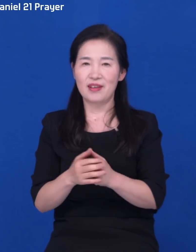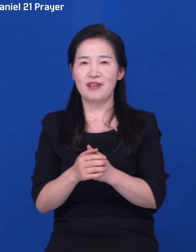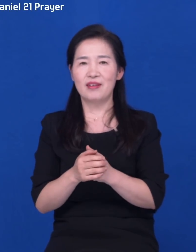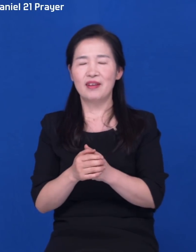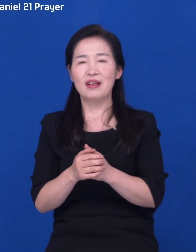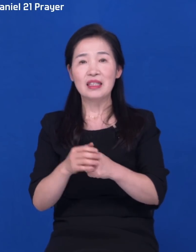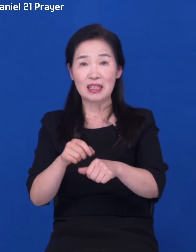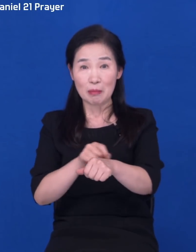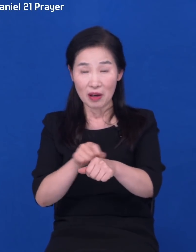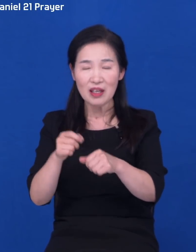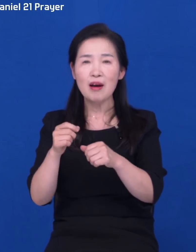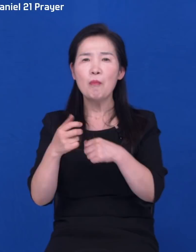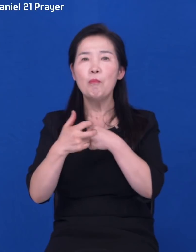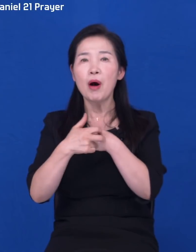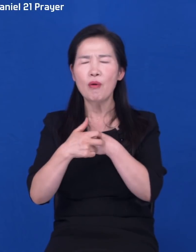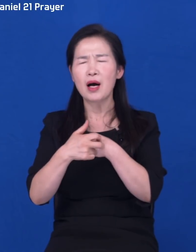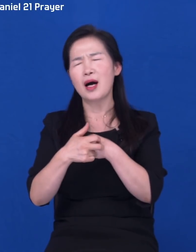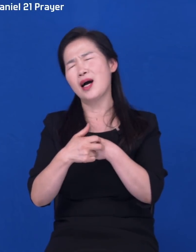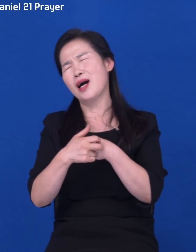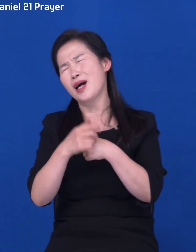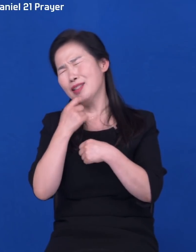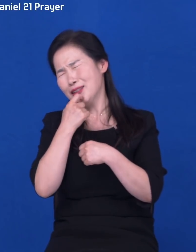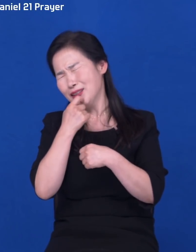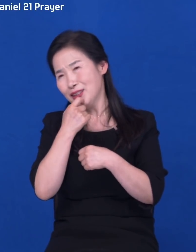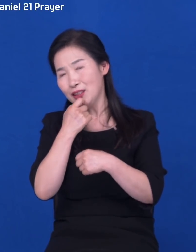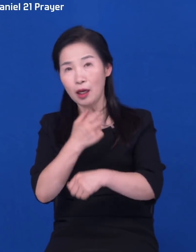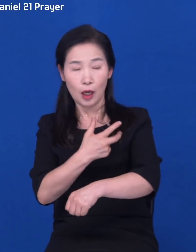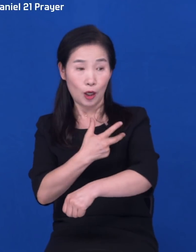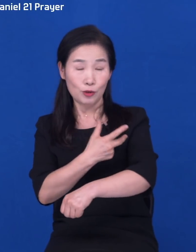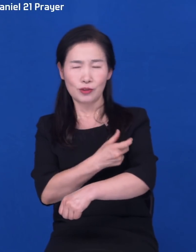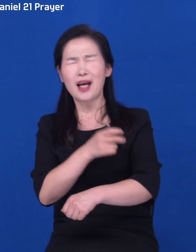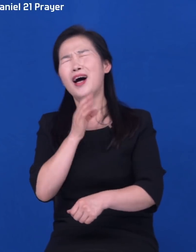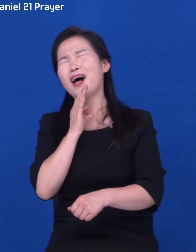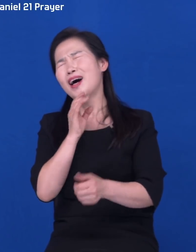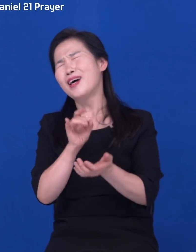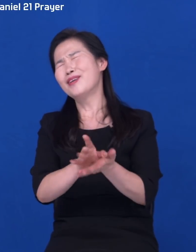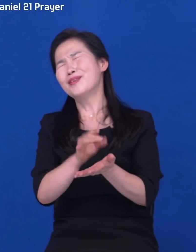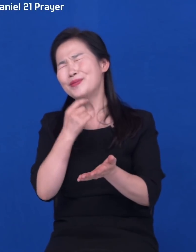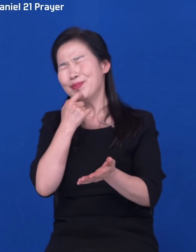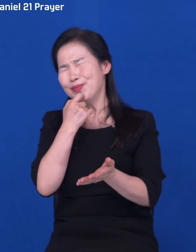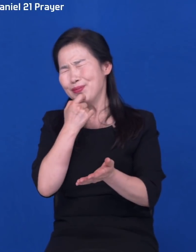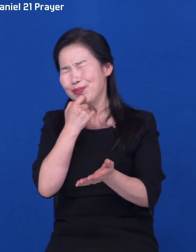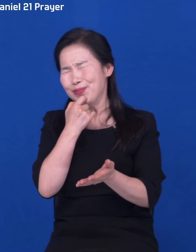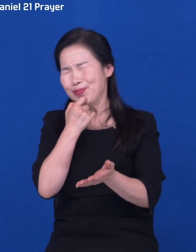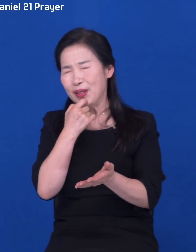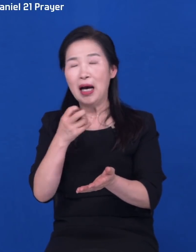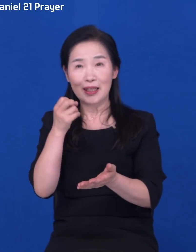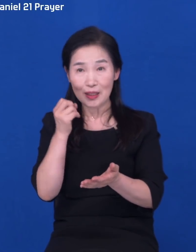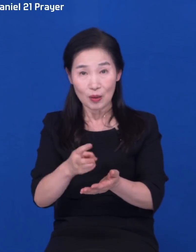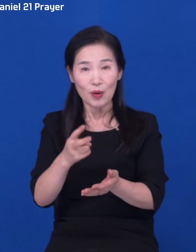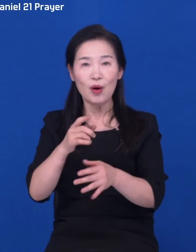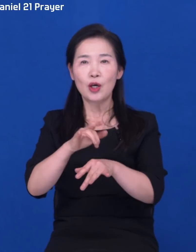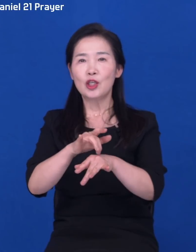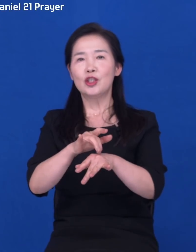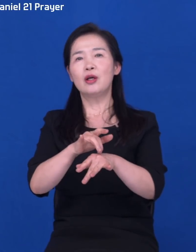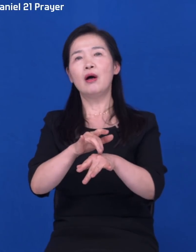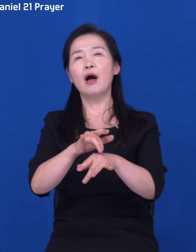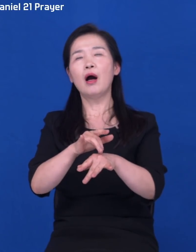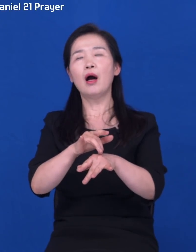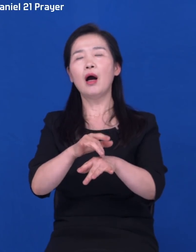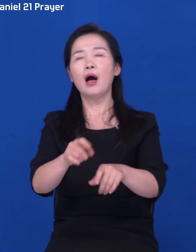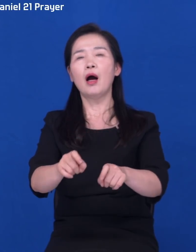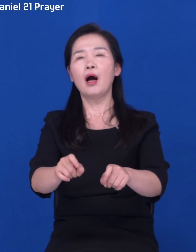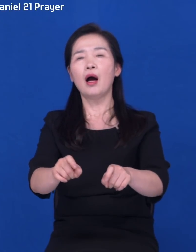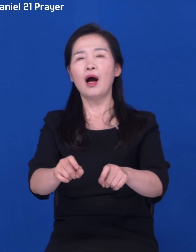걸 무서워하고 주사 바늘을 정말 무서워하고, 정말 무서워하는 게 또 귀신을 무서워하고 또 더 무서워하는